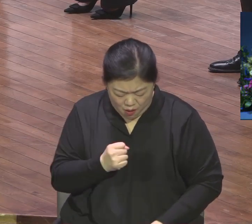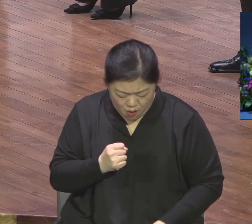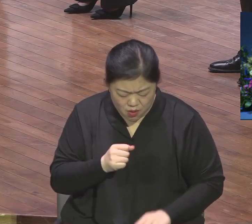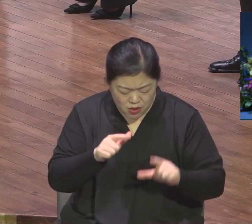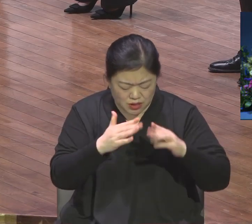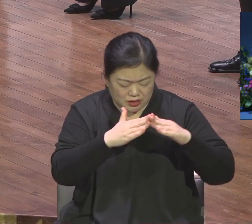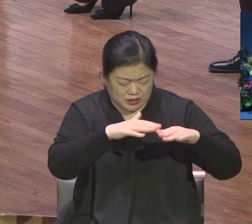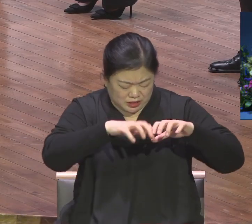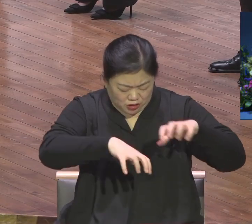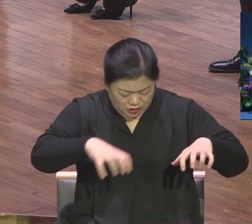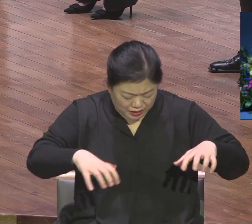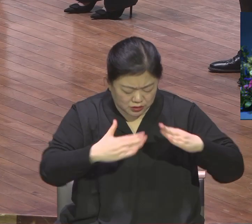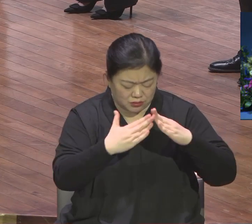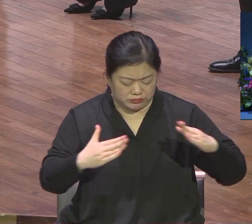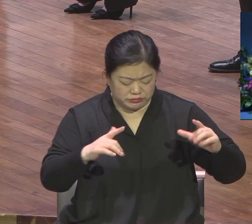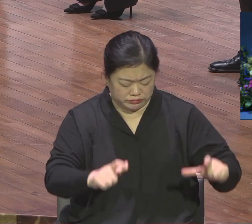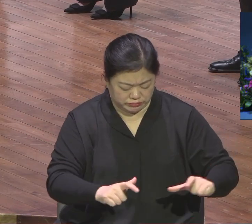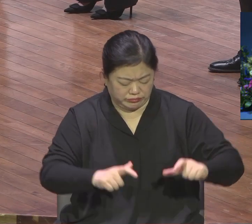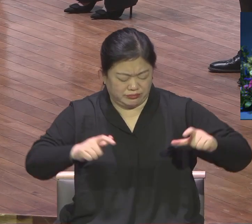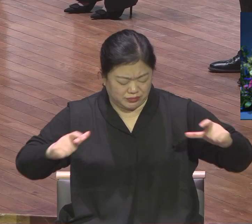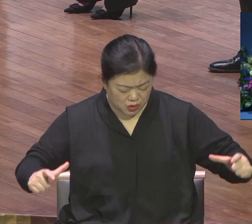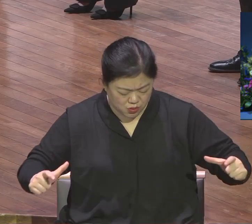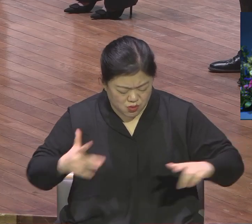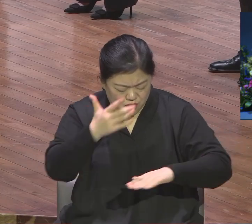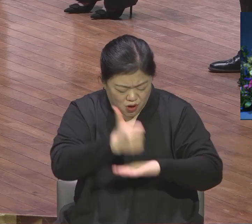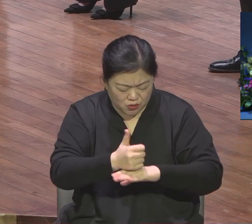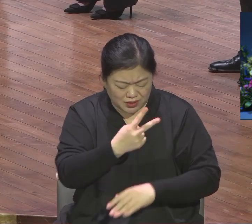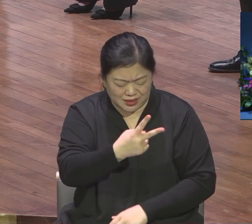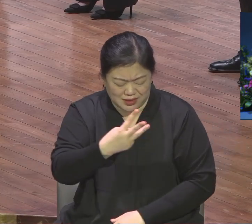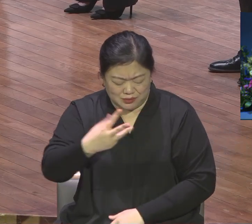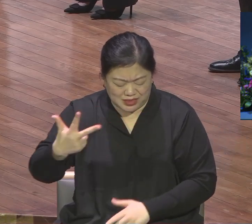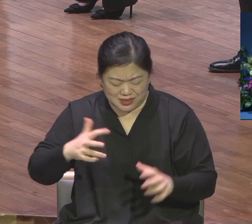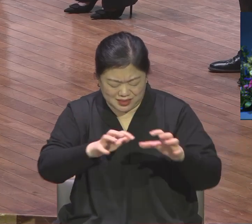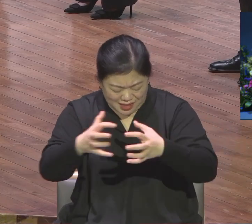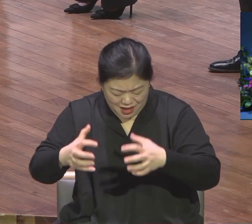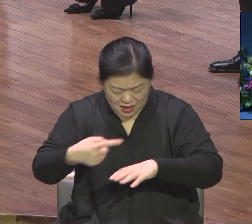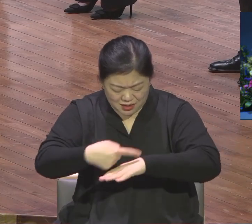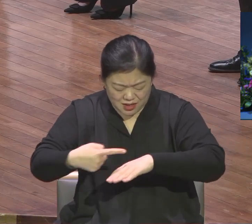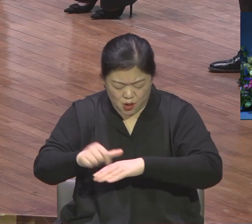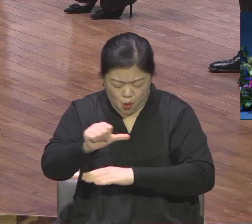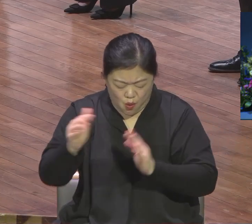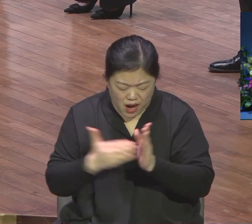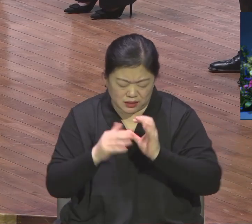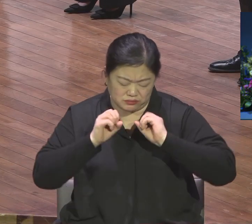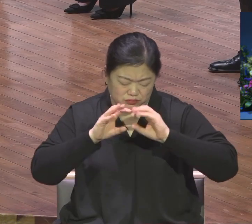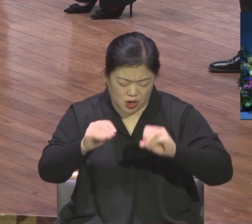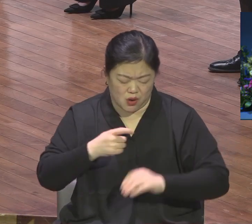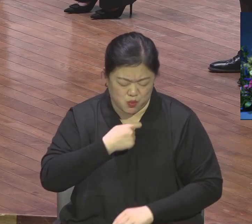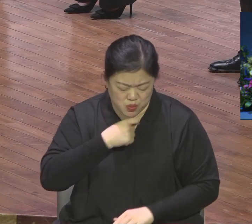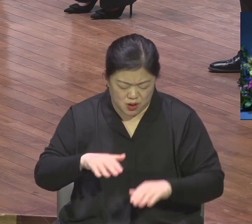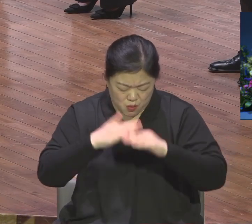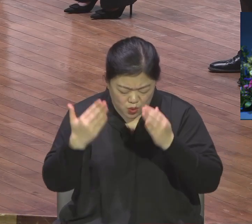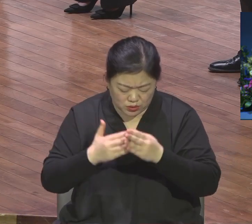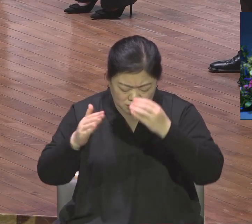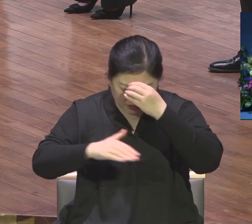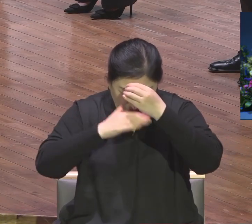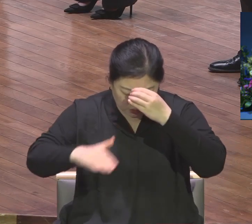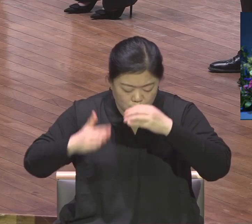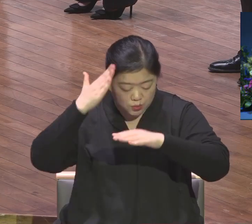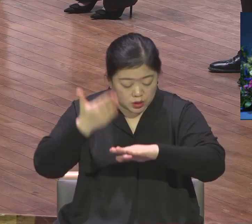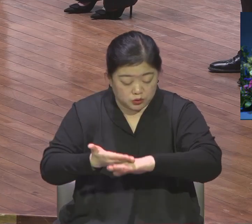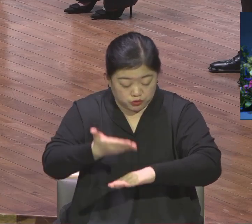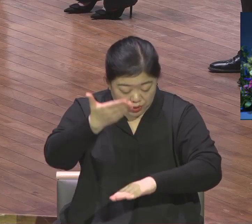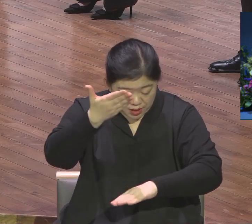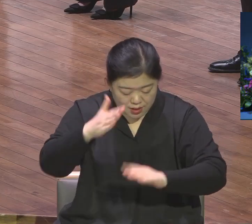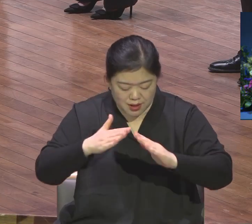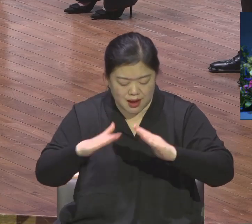내 장막터를 넓히며 237과 5층 종족을 살리기를 원하는 예원의 모든 성도님들의 머리머리 위에와